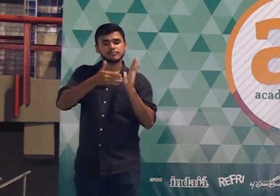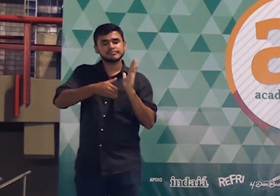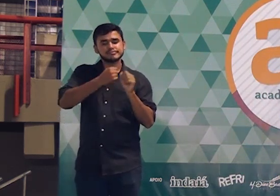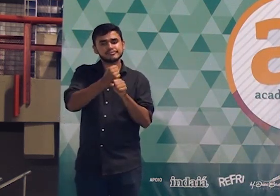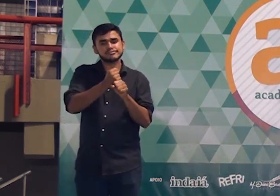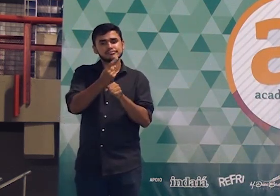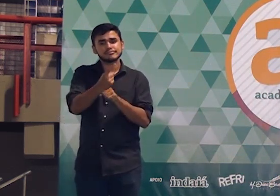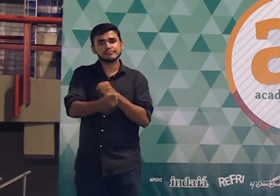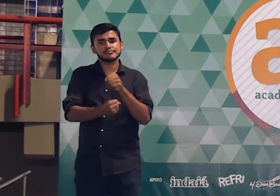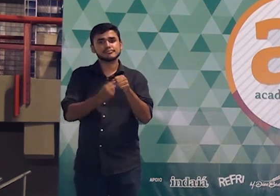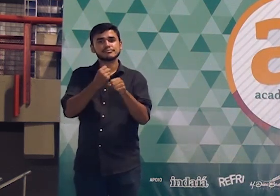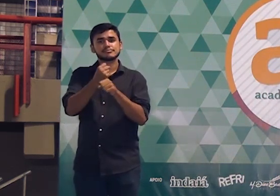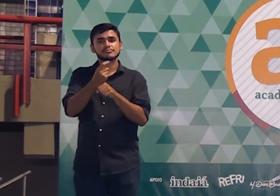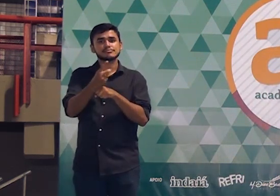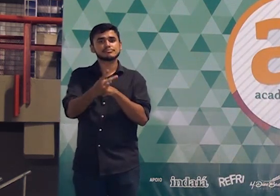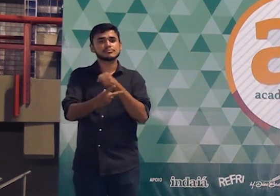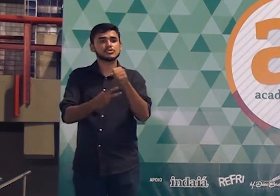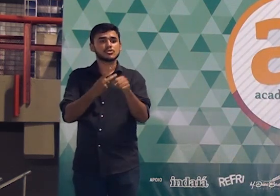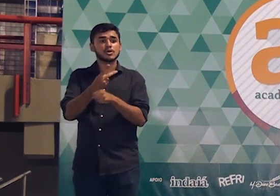Beleza? É feito para quebrar.